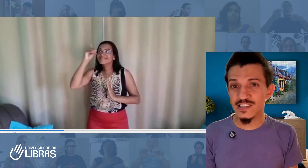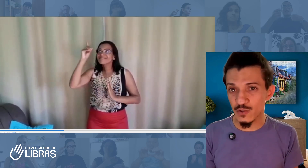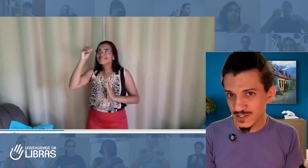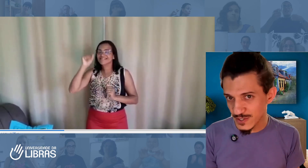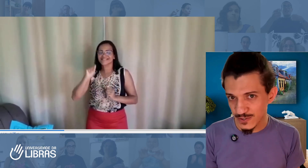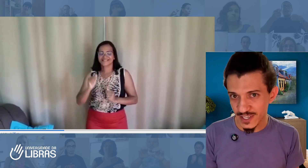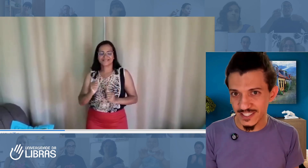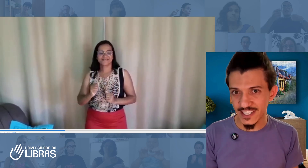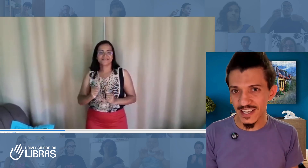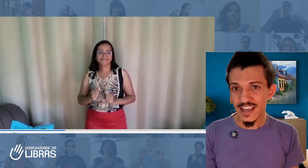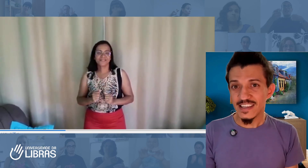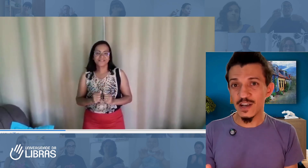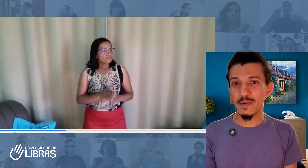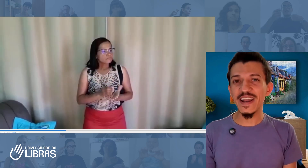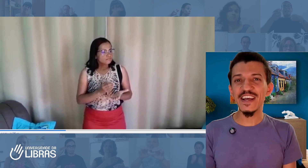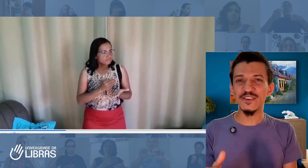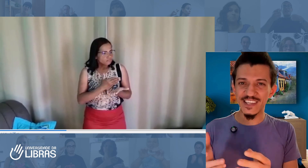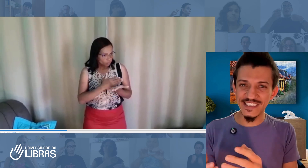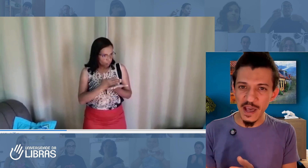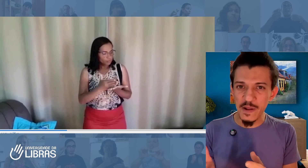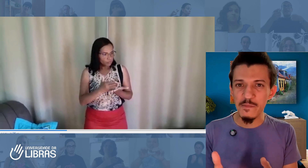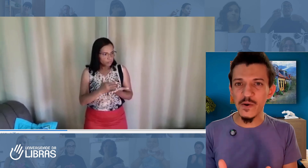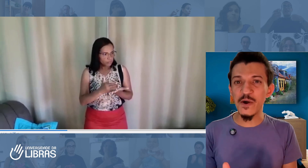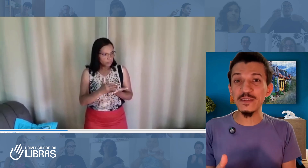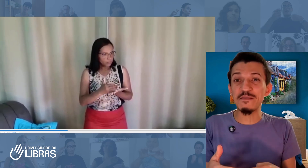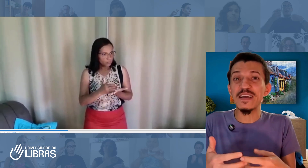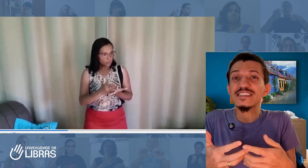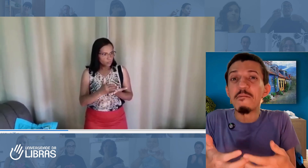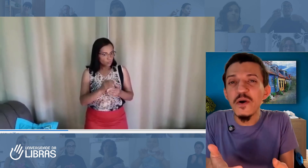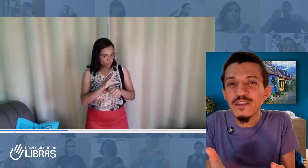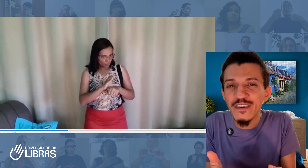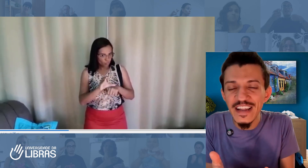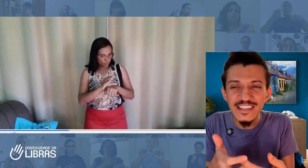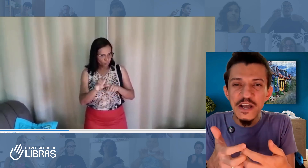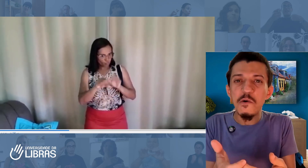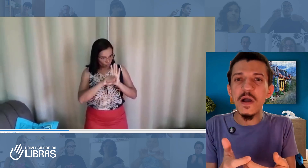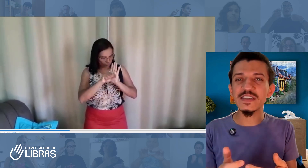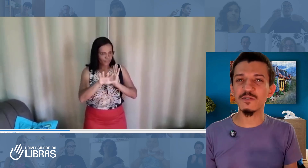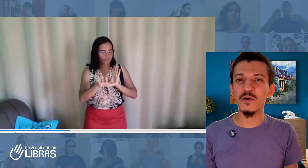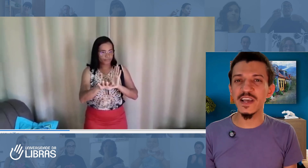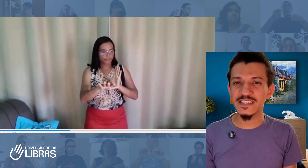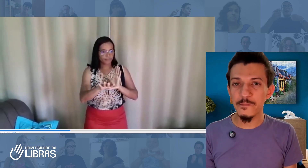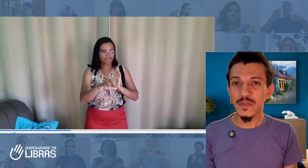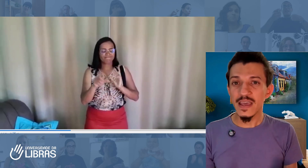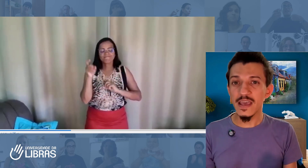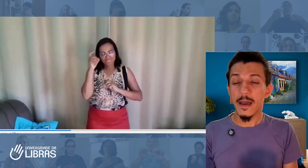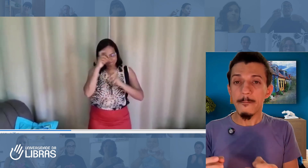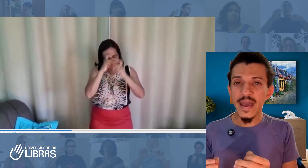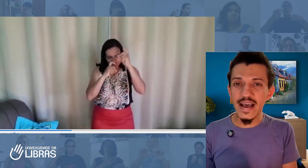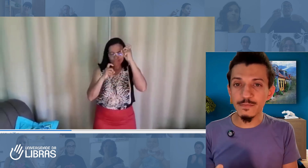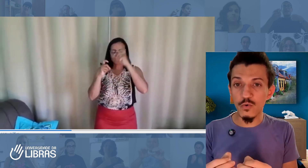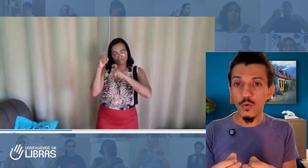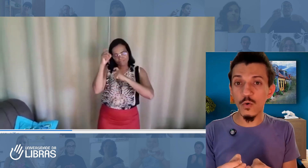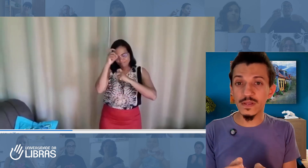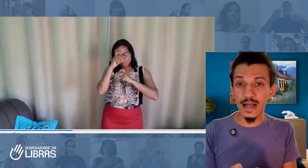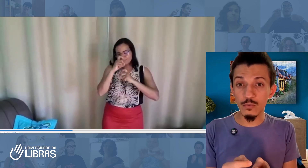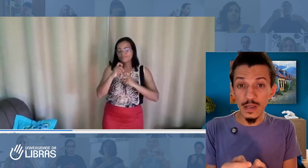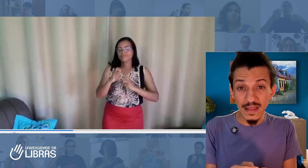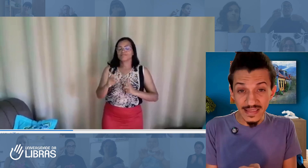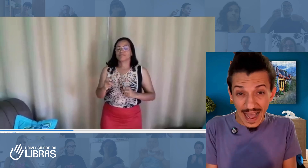situações no dia a dia. Seu marido, que sempre a apoiou e também está muito feliz com essa conquista, e mesmo com o contato limitado que